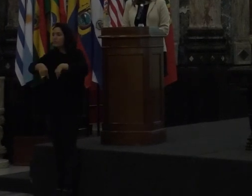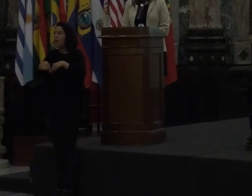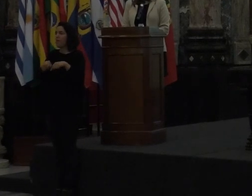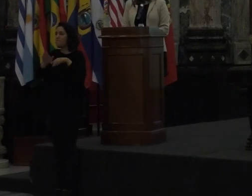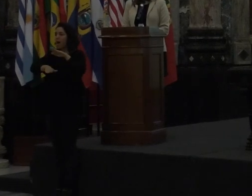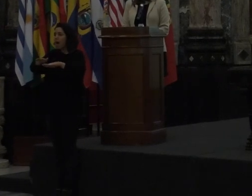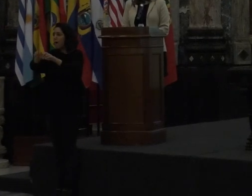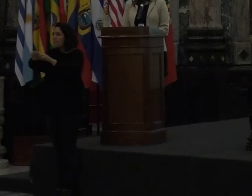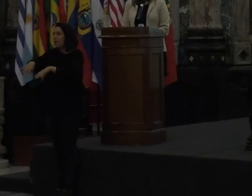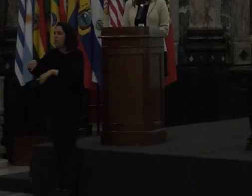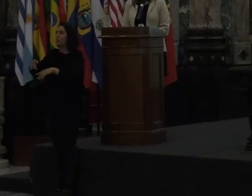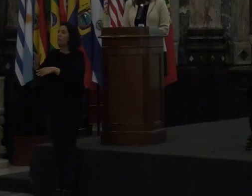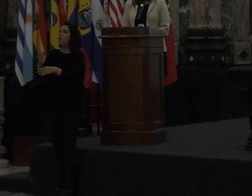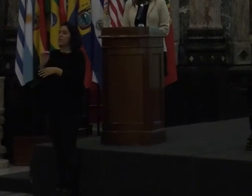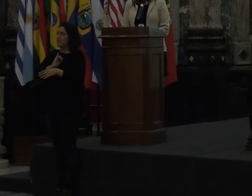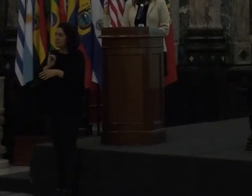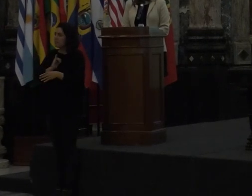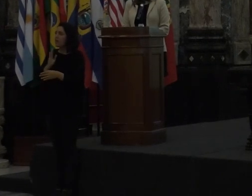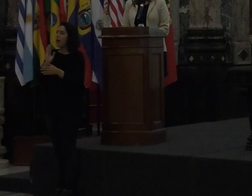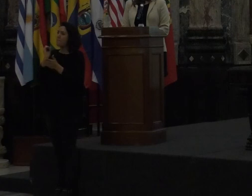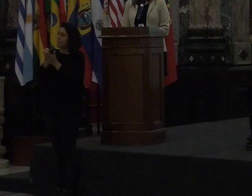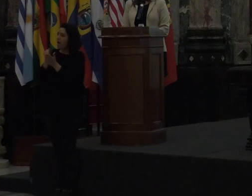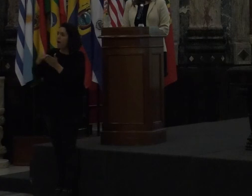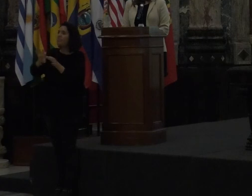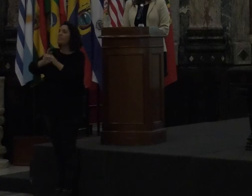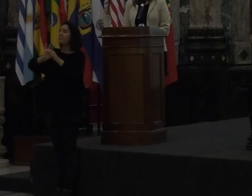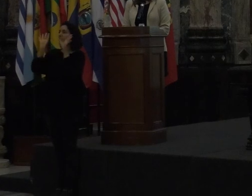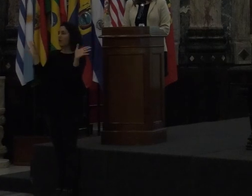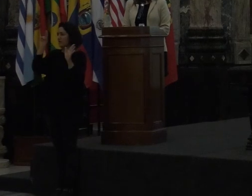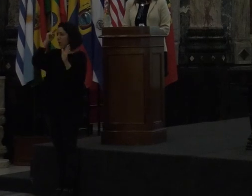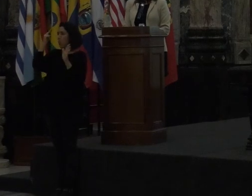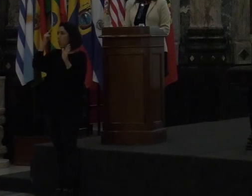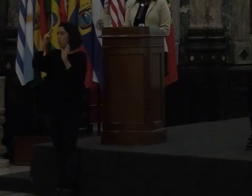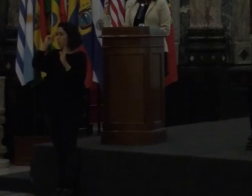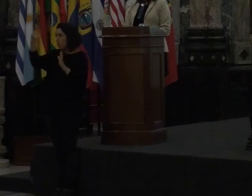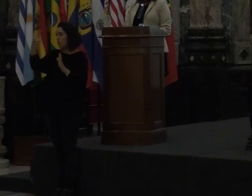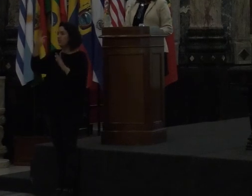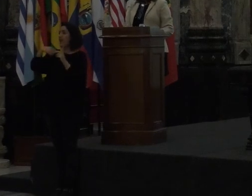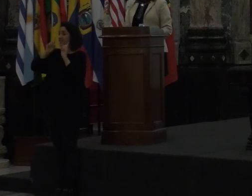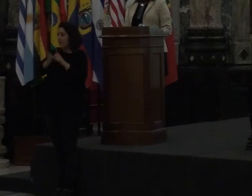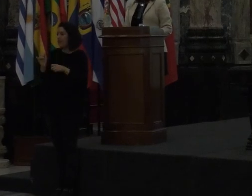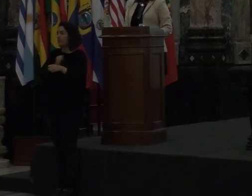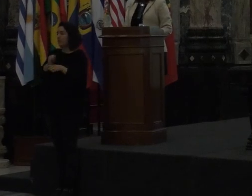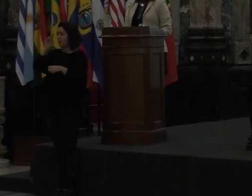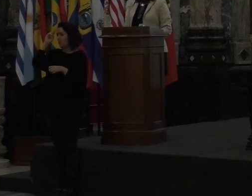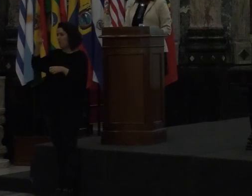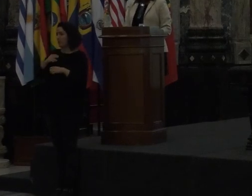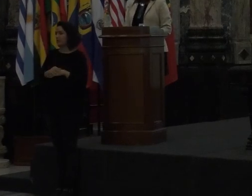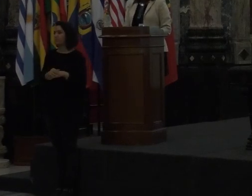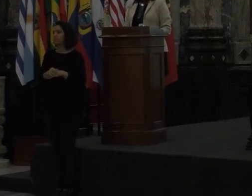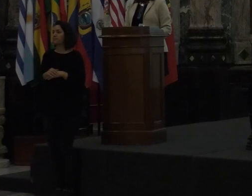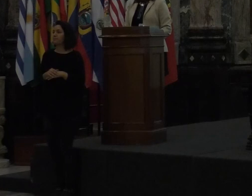superviviendo que es tan significativo para la democracia uruguaya y por lo tanto tan significativo para la institucionalidad uruguaya.